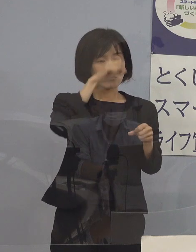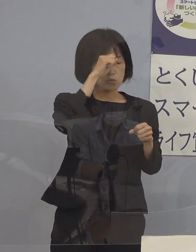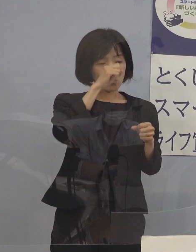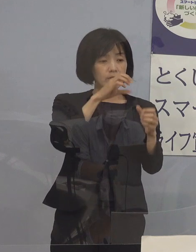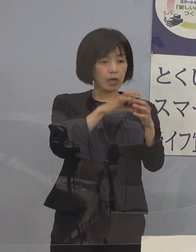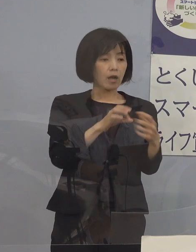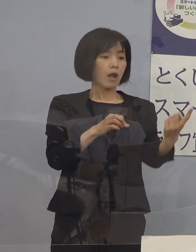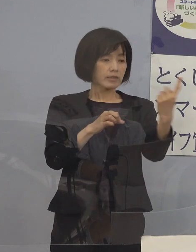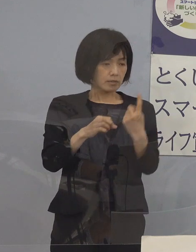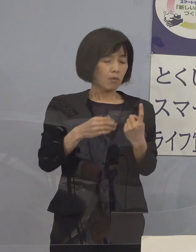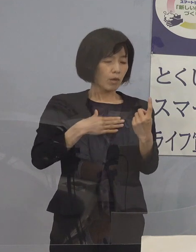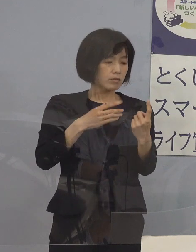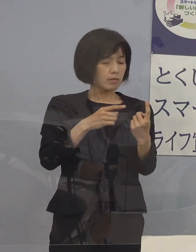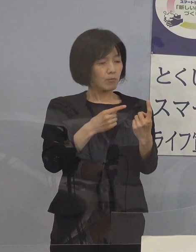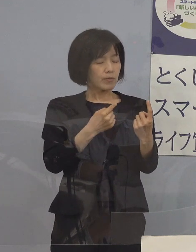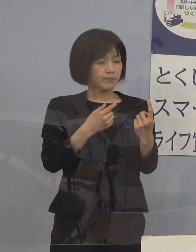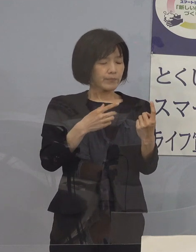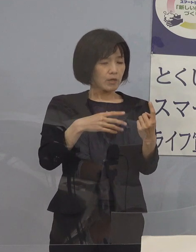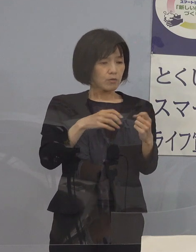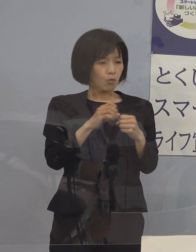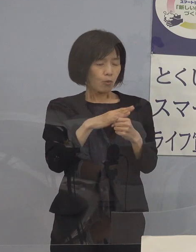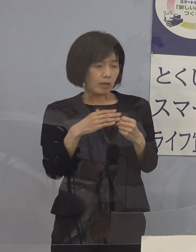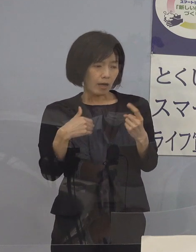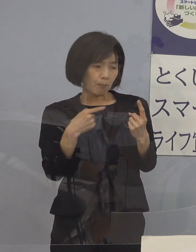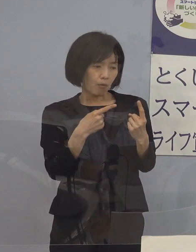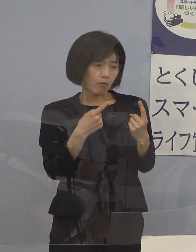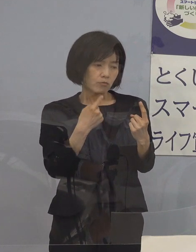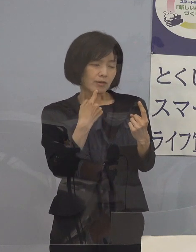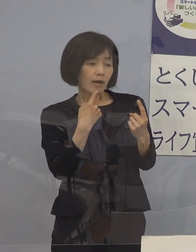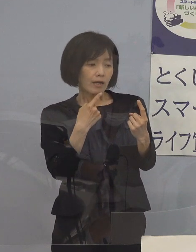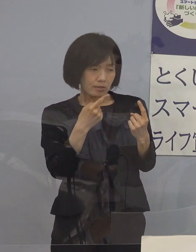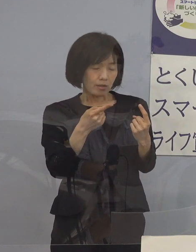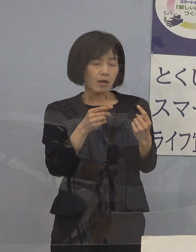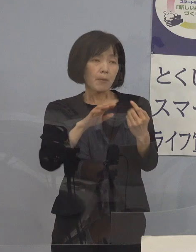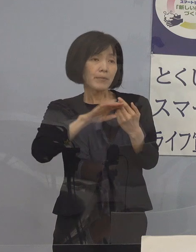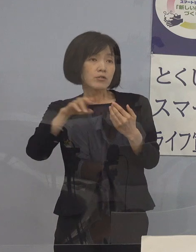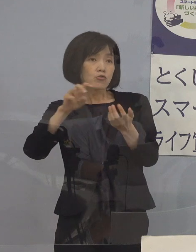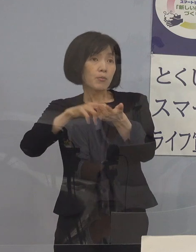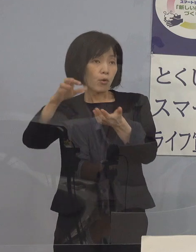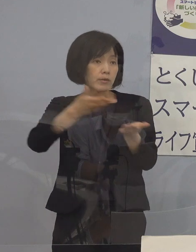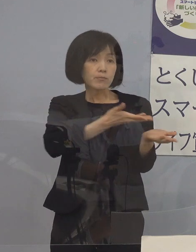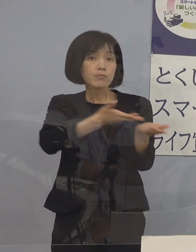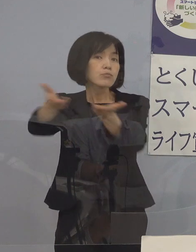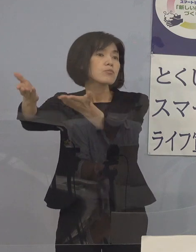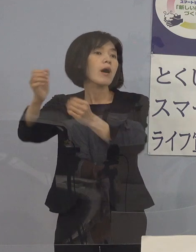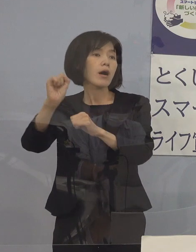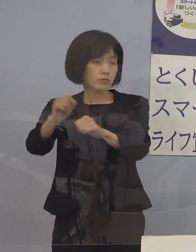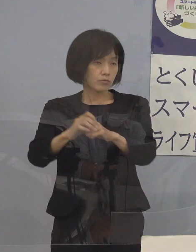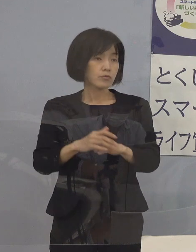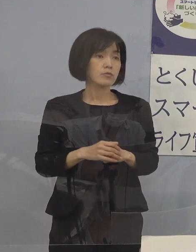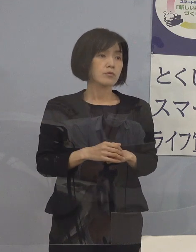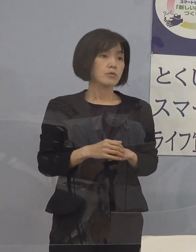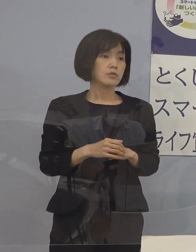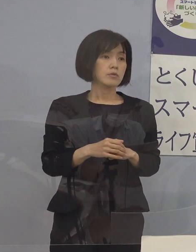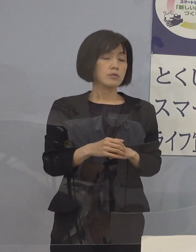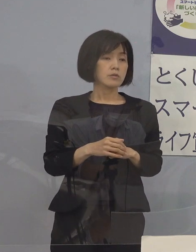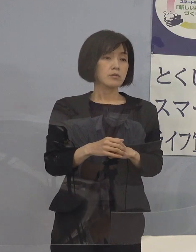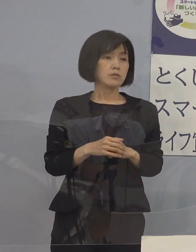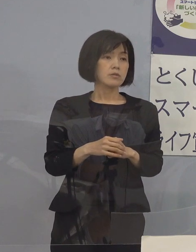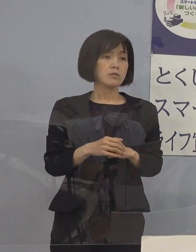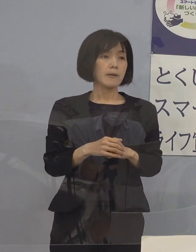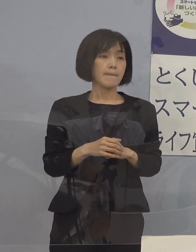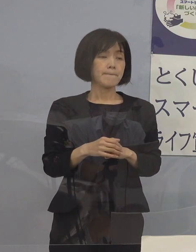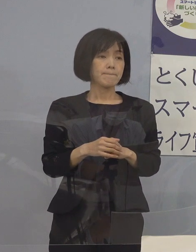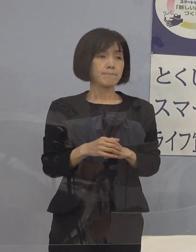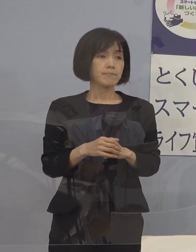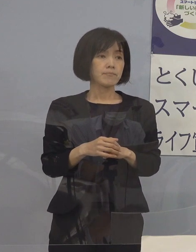ベルで言うと熱中症かなと勘違いをしてコロナと疑って現場に電話するっていうような人が